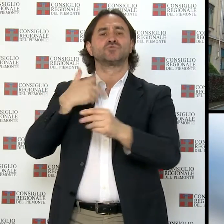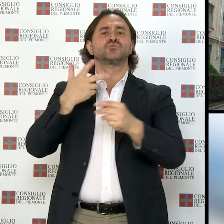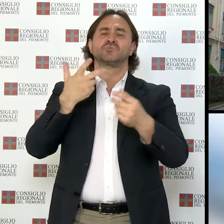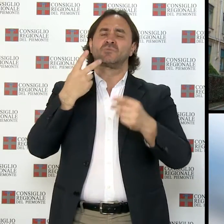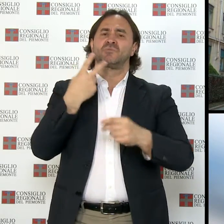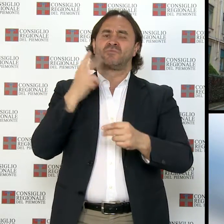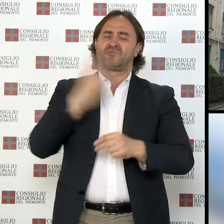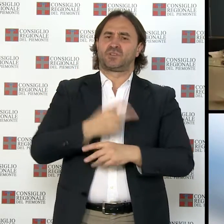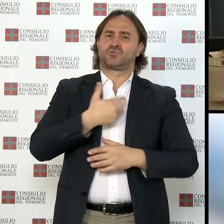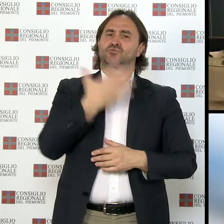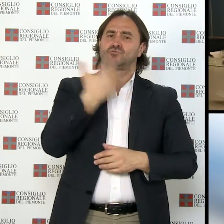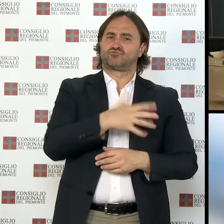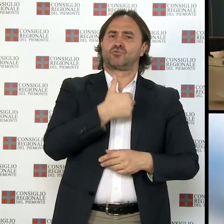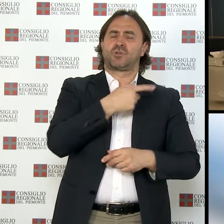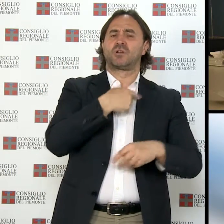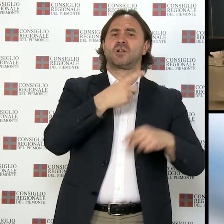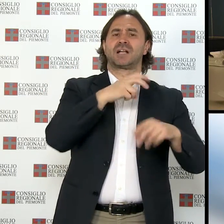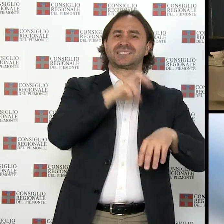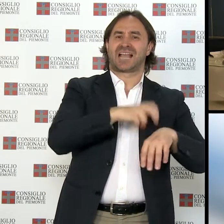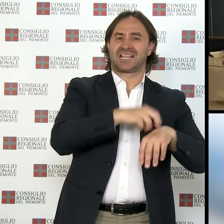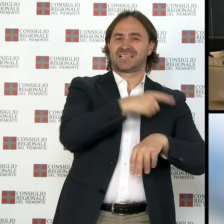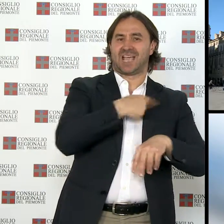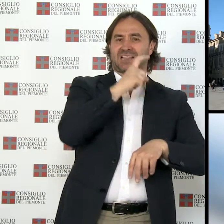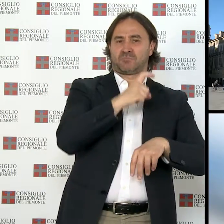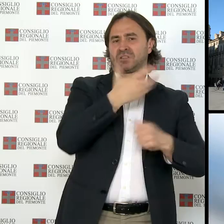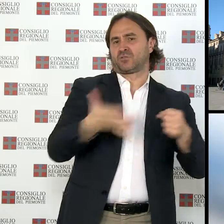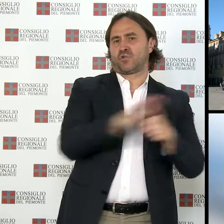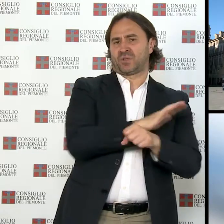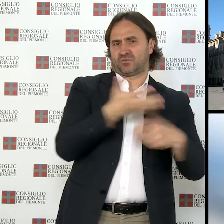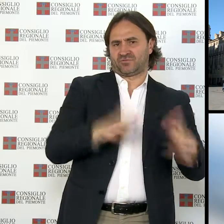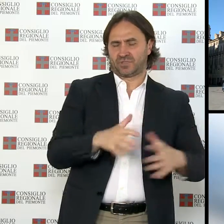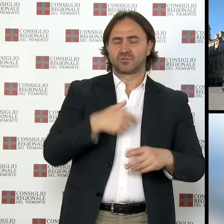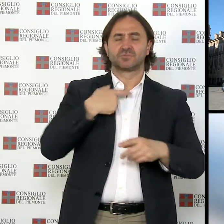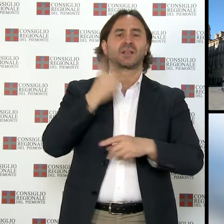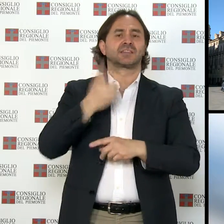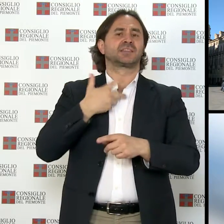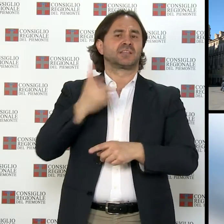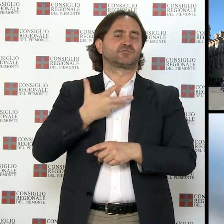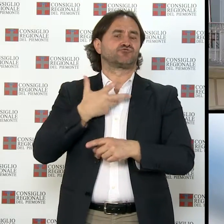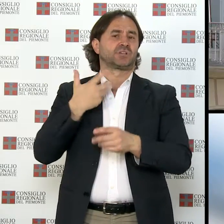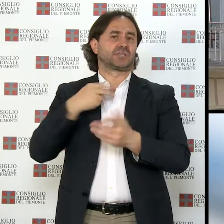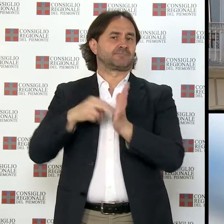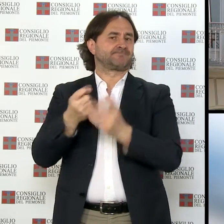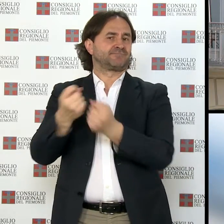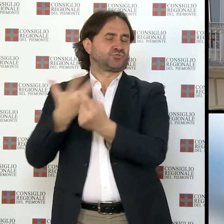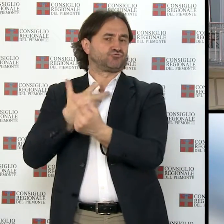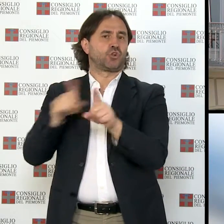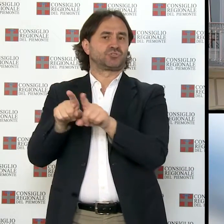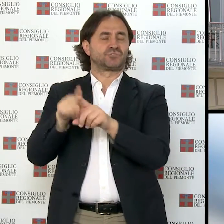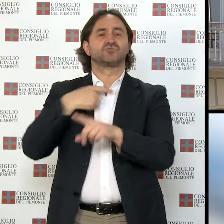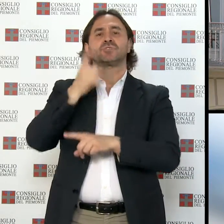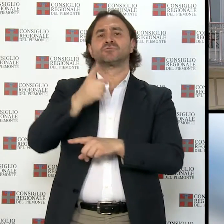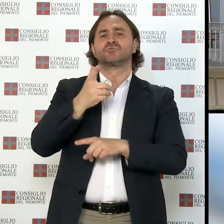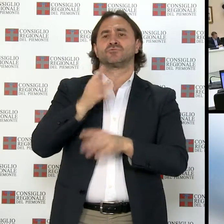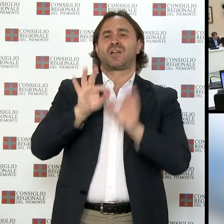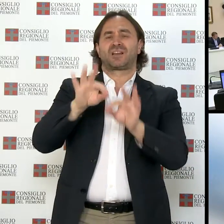sia uscito dal piano di rientro in sanità. Criticità dovrebbero arrivare dai tagli del governo sui fondi vincolati, circa 42 milioni